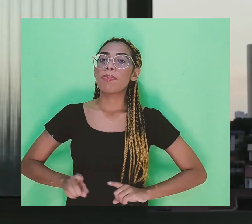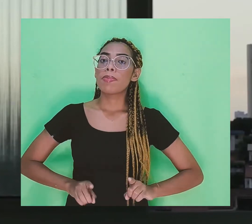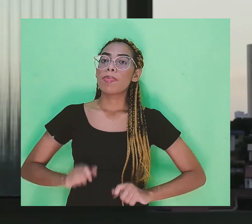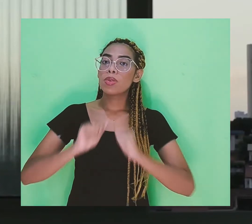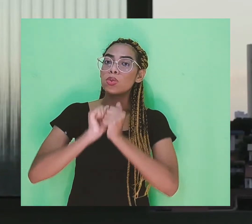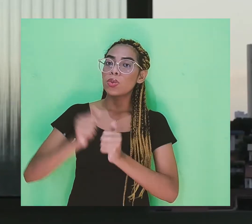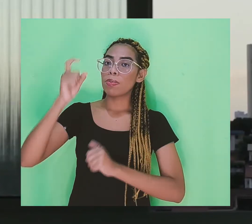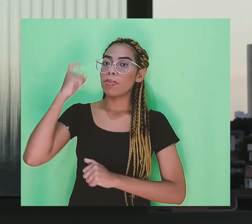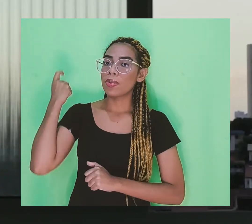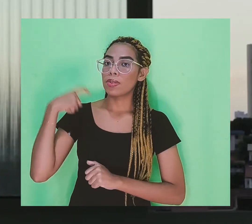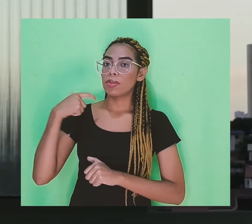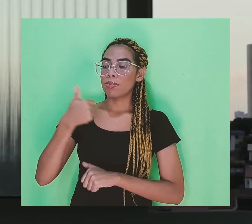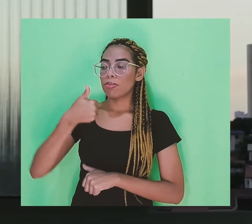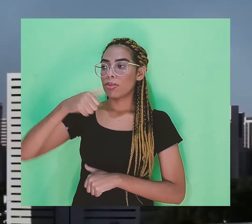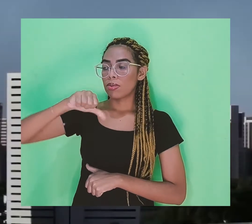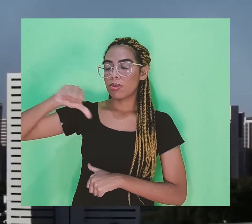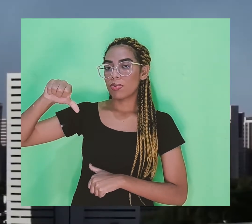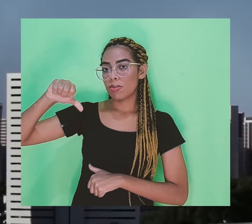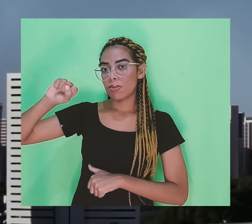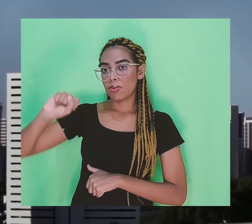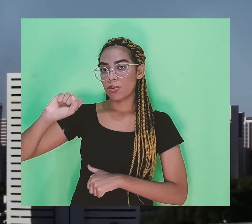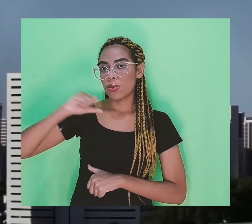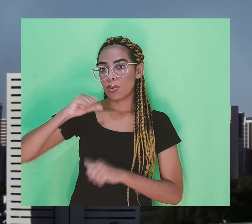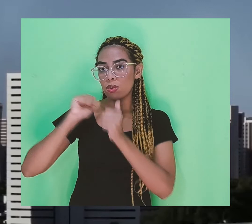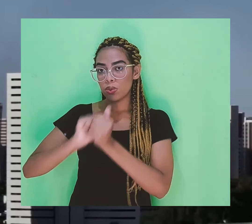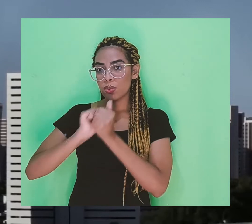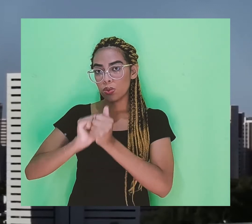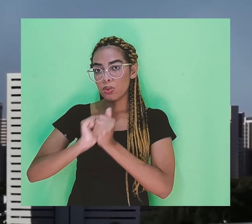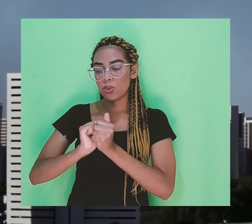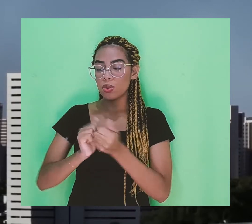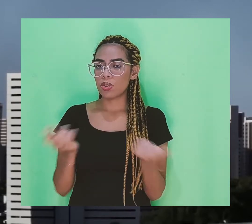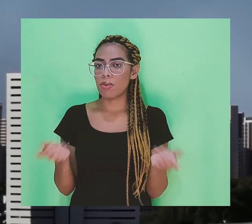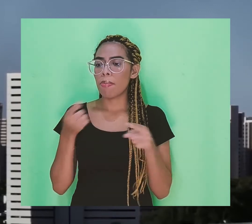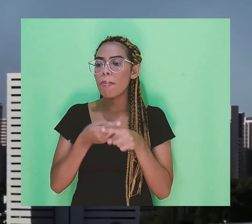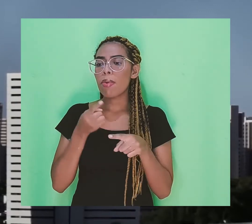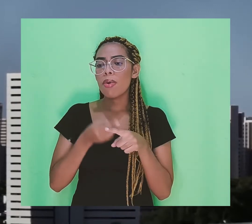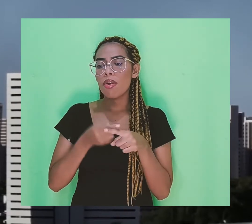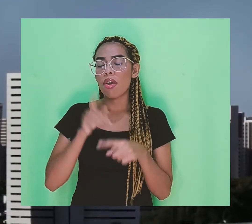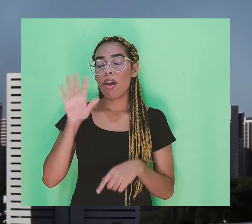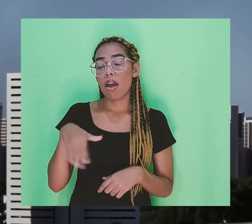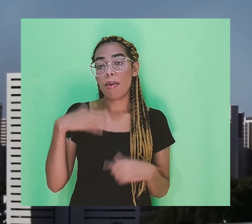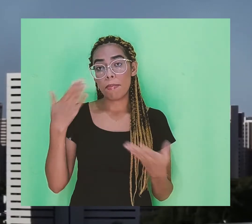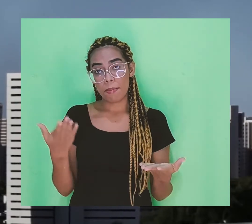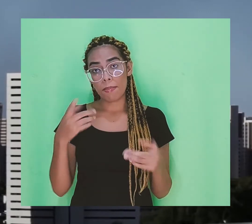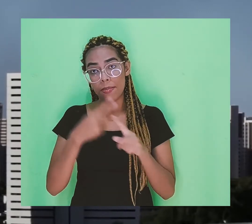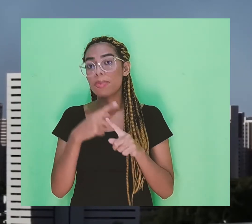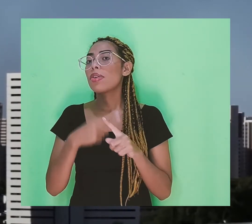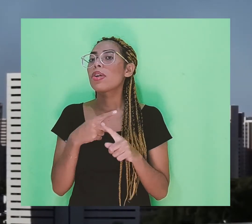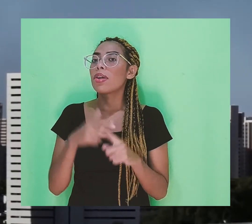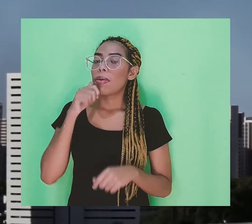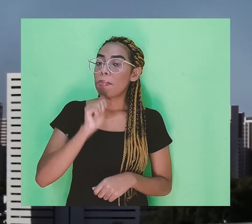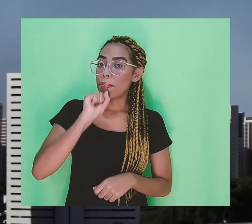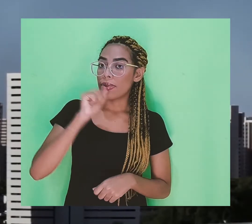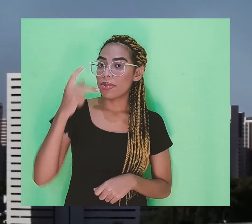durante aquele 98, sabe? Ainda era minha melhor amiga em 98. Por quê? Porque a mãe dela tinha viajado para trabalhar e deixou